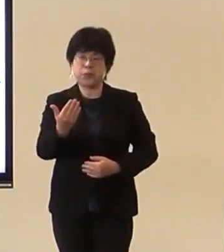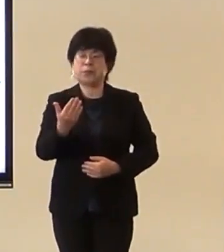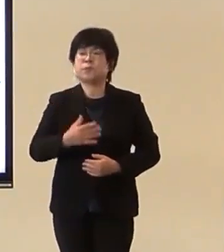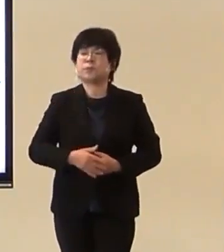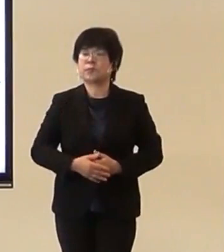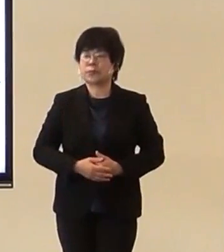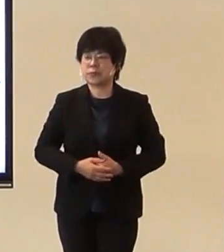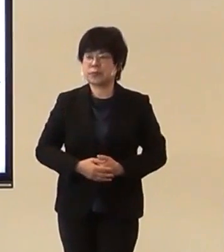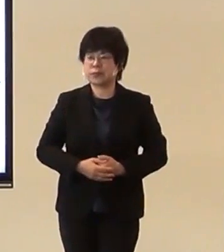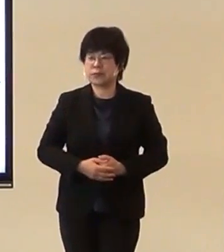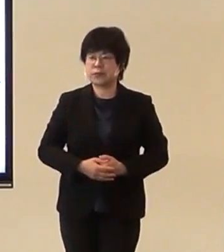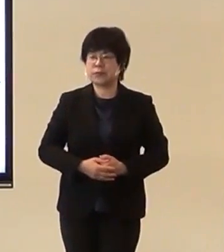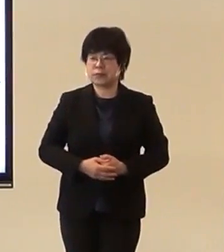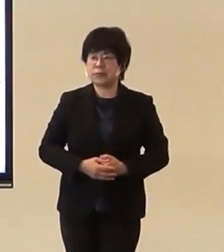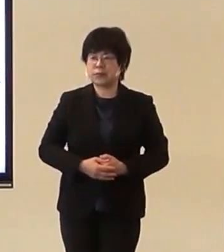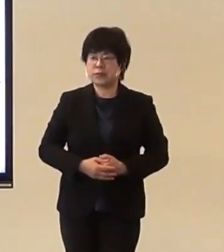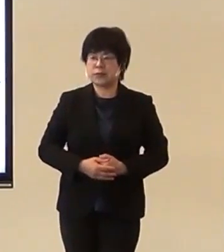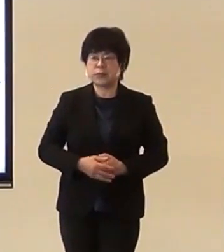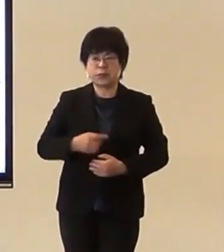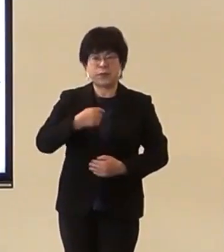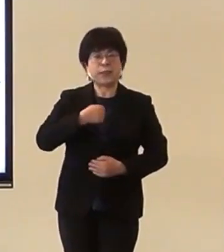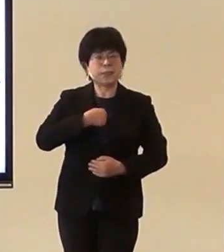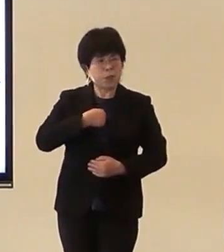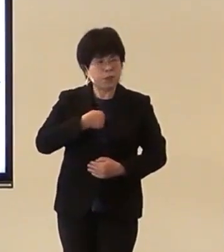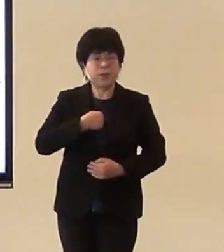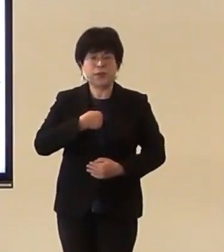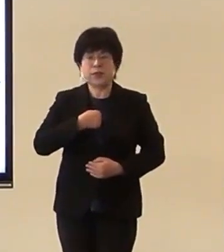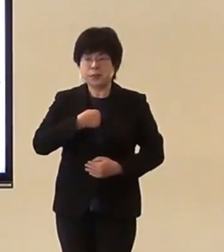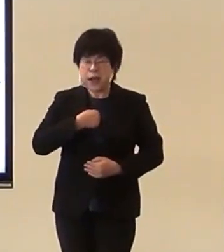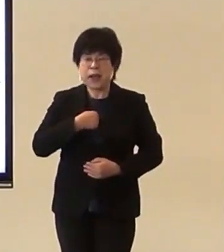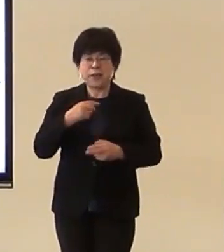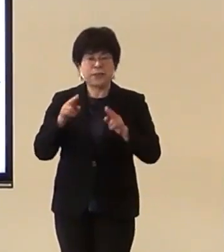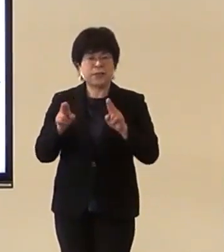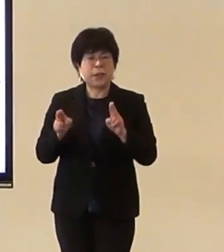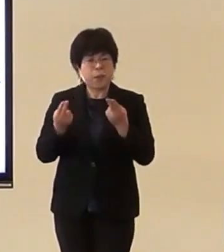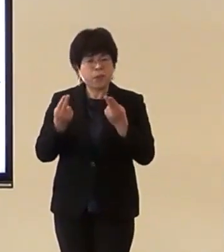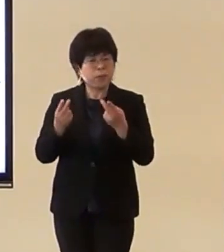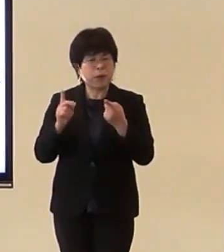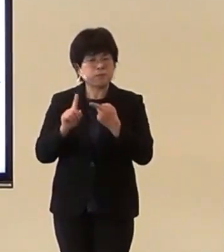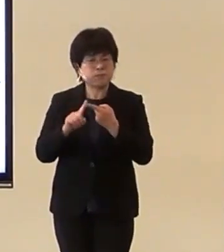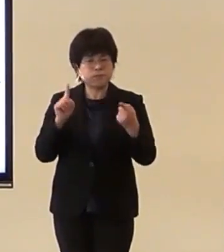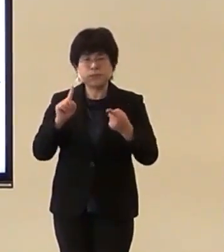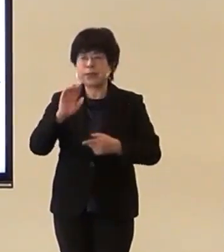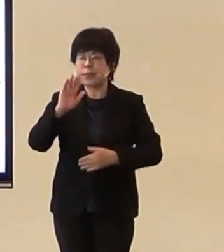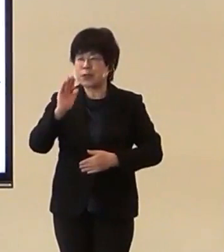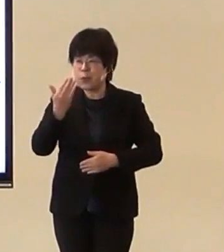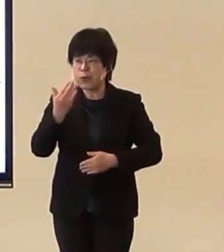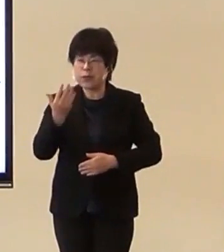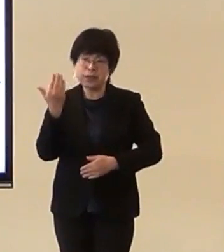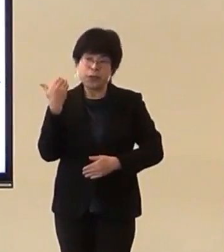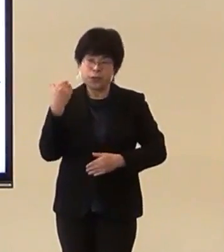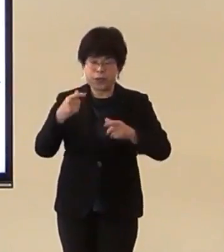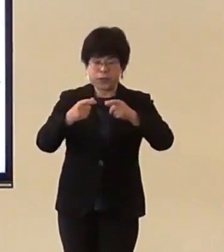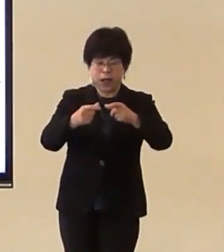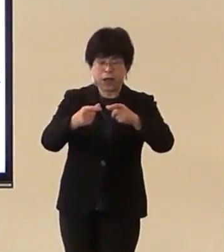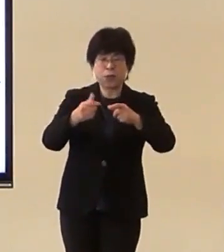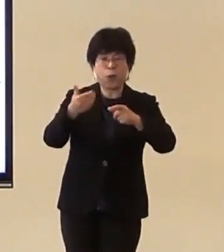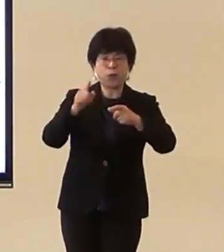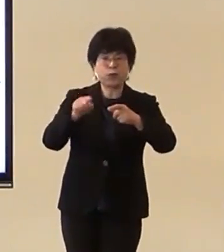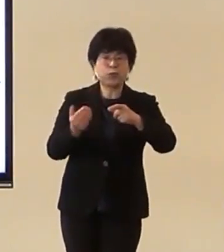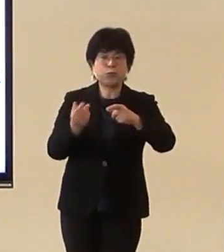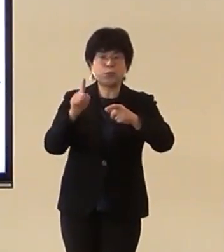ごめんなさい、ちょっと私もあまりまだ専門的じゃないかもしれないんですけど、今の例えばそのクーポン券のバーコード